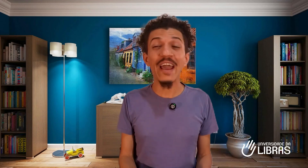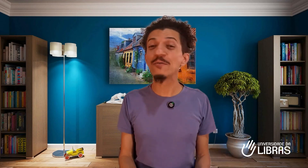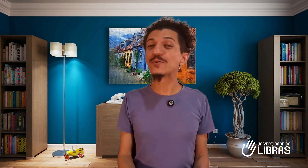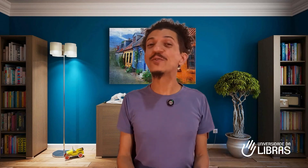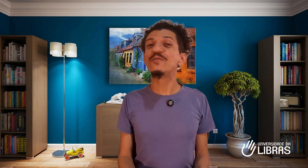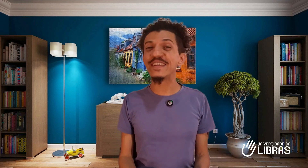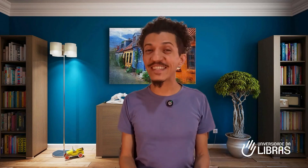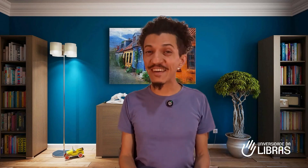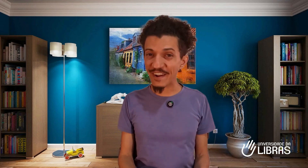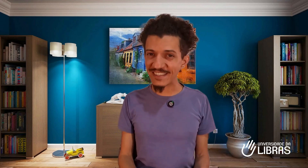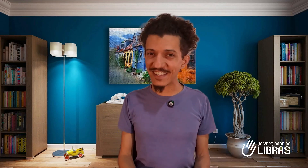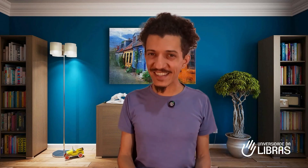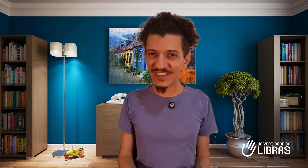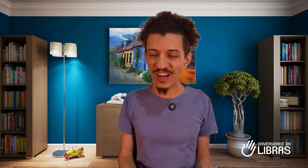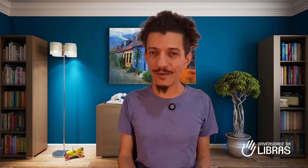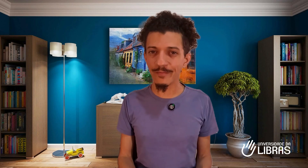surdo fez essa frase aqui assim, olha.